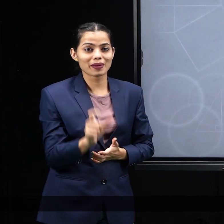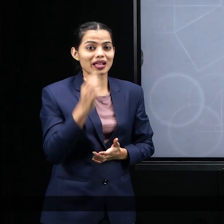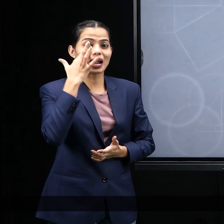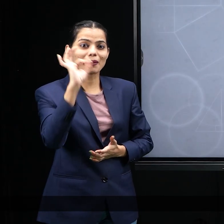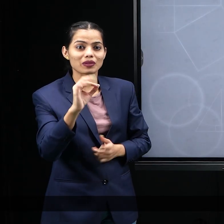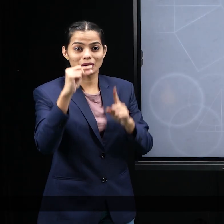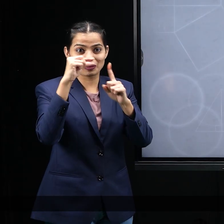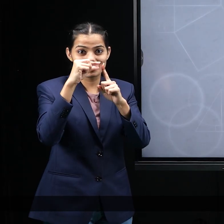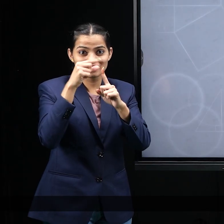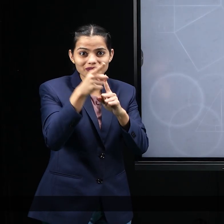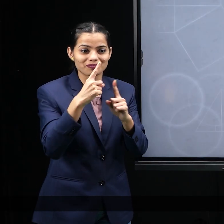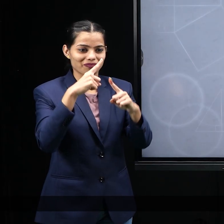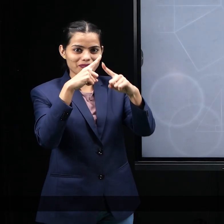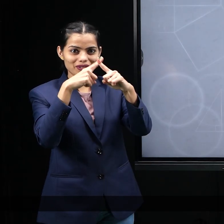मुख्य शब्द: बहुपद,